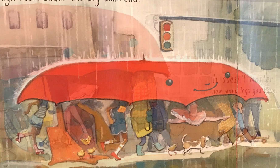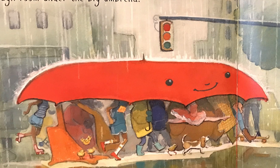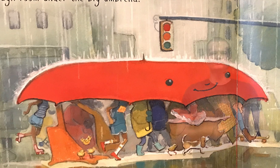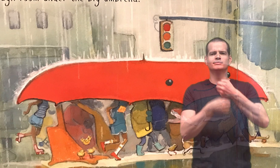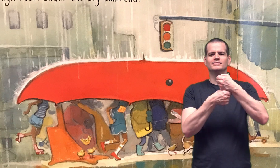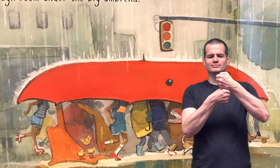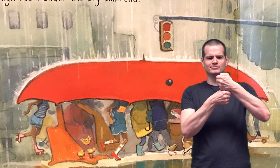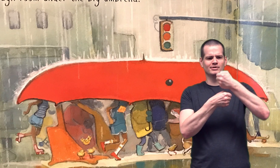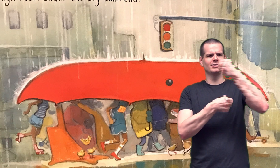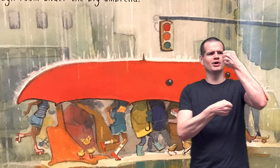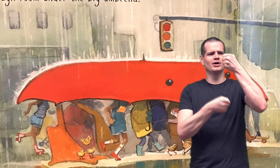paraguas.